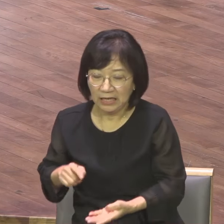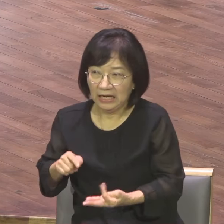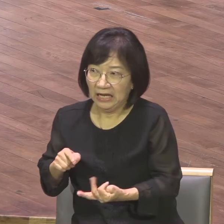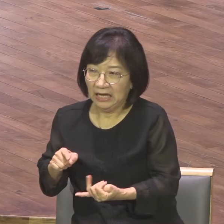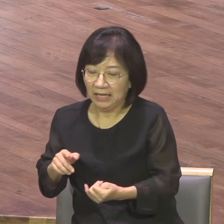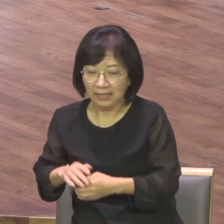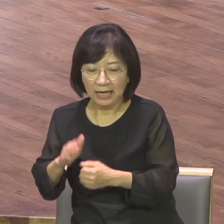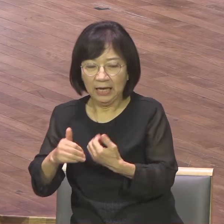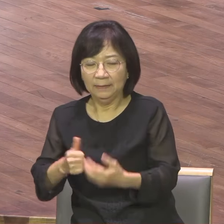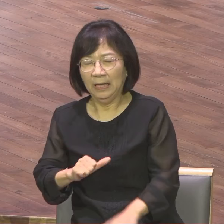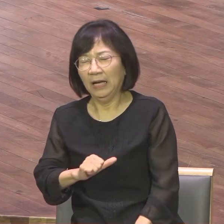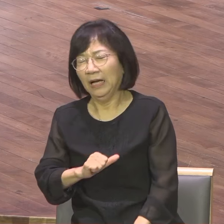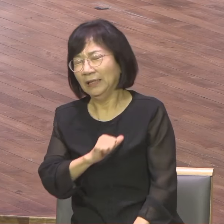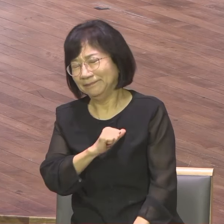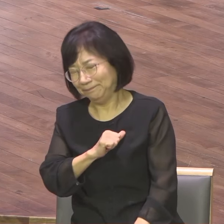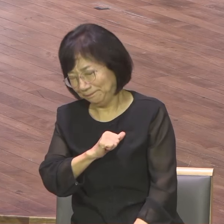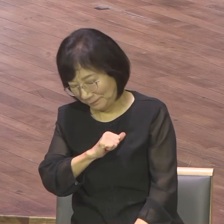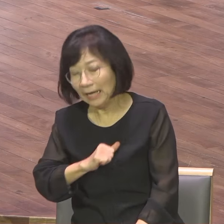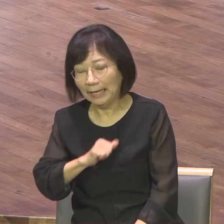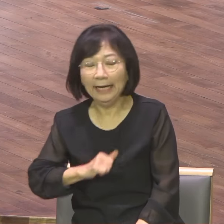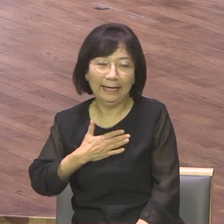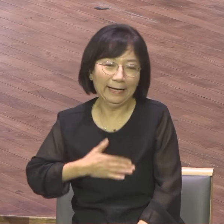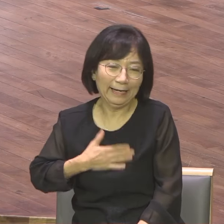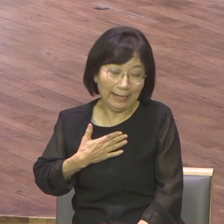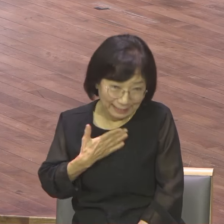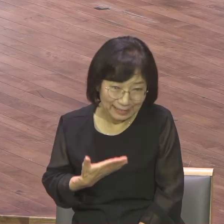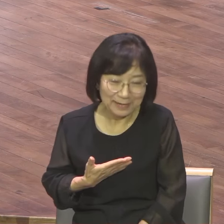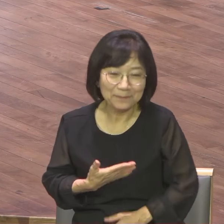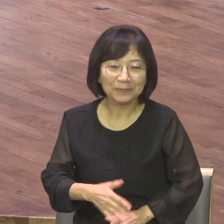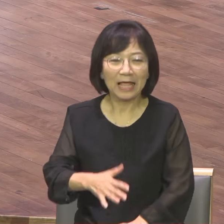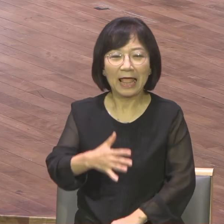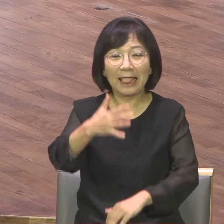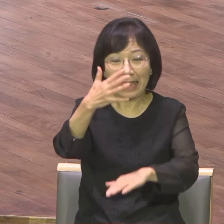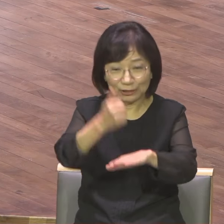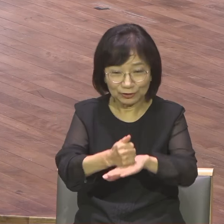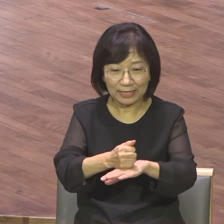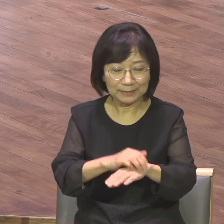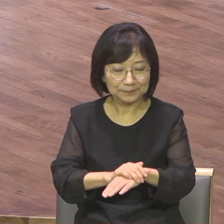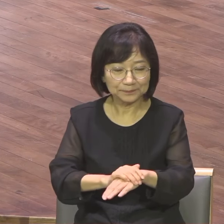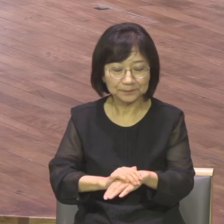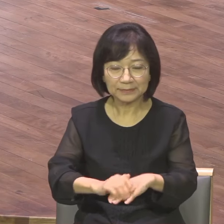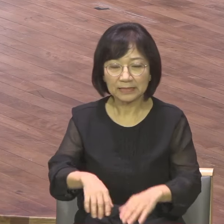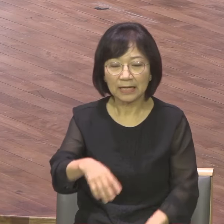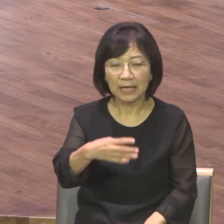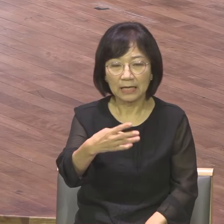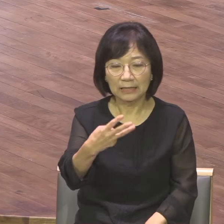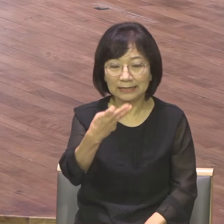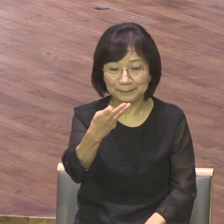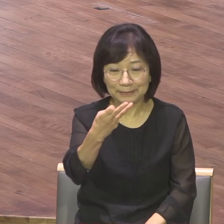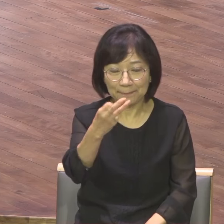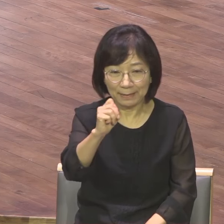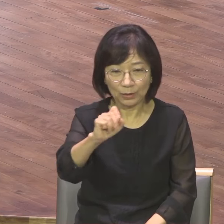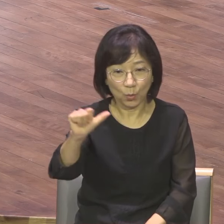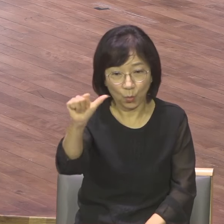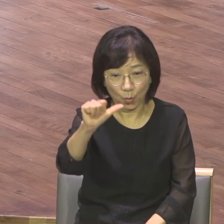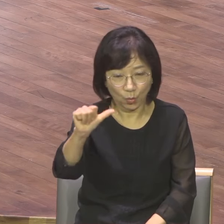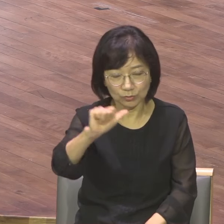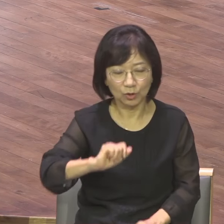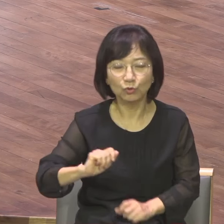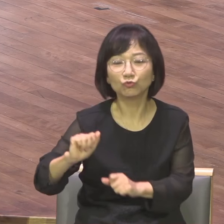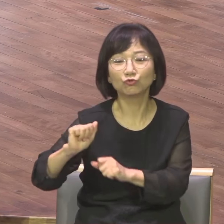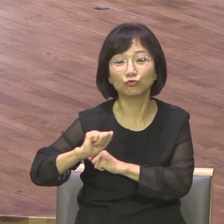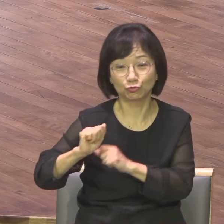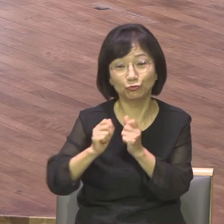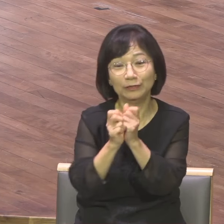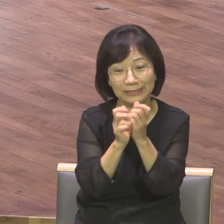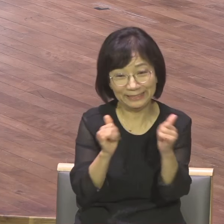13만 5천 숫자까지 다 나와요. 연합군 이 13만 5천 미디안 연합군 13만 5천 그